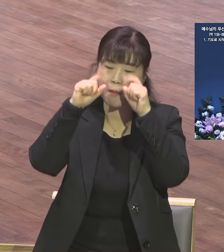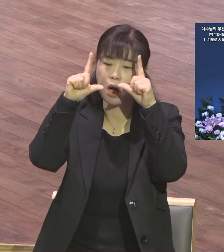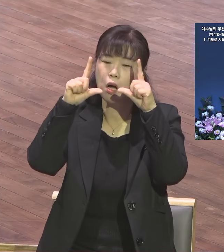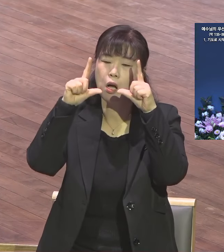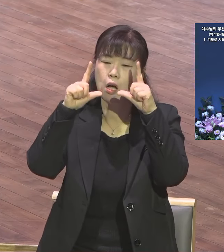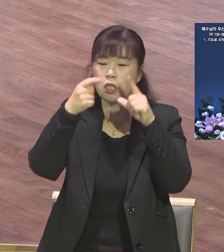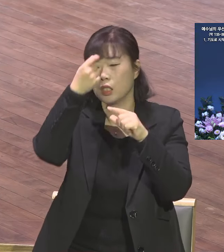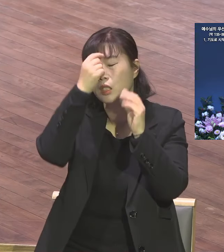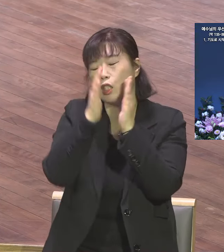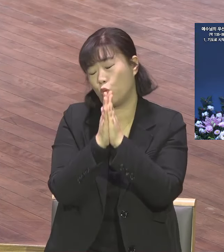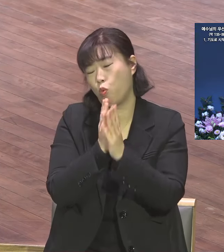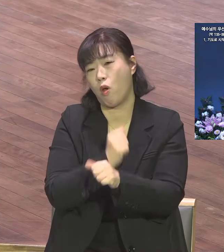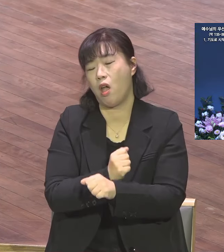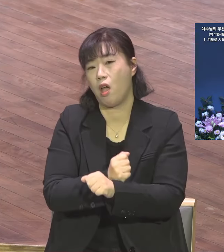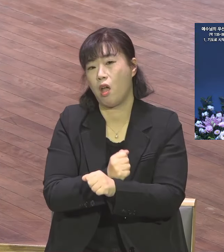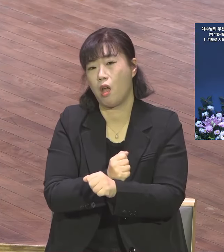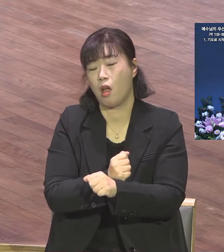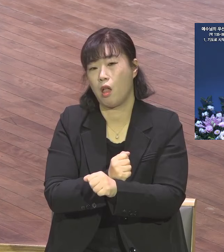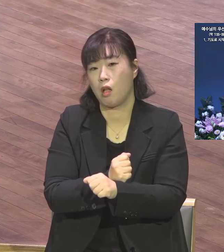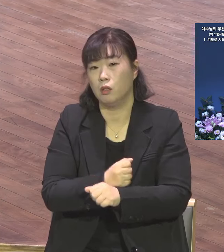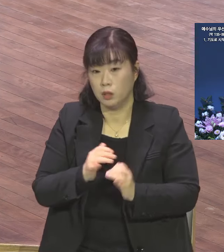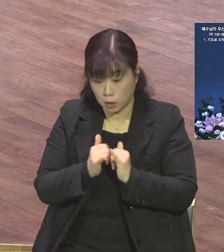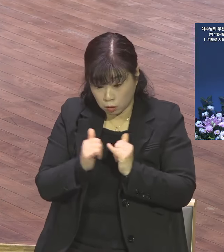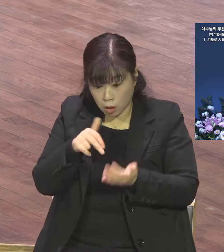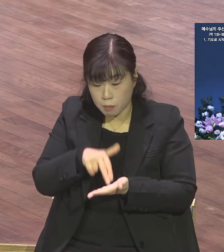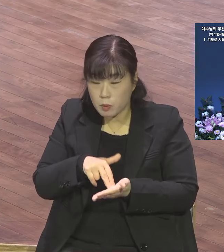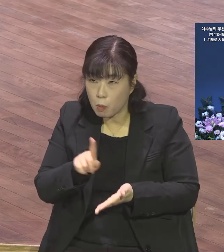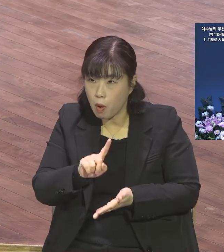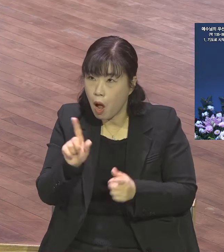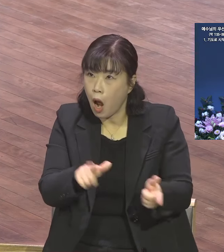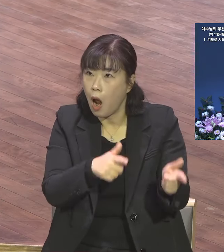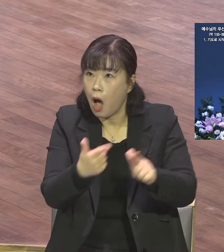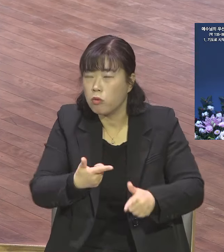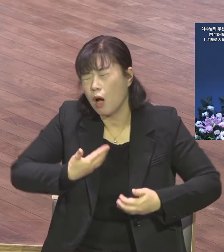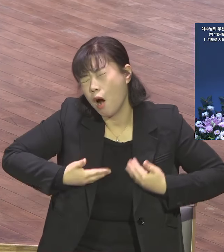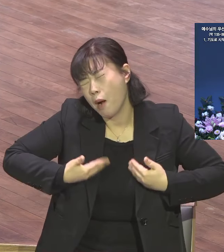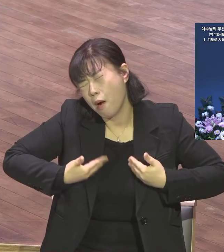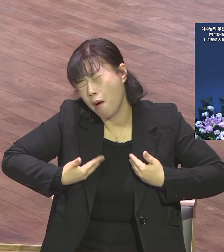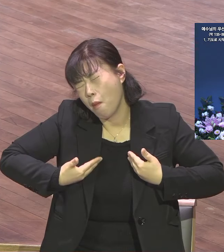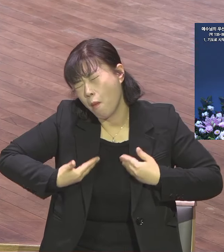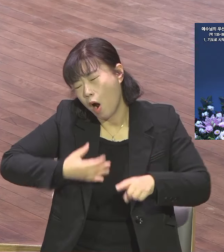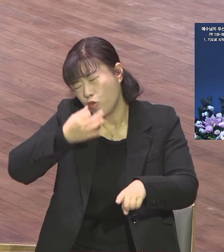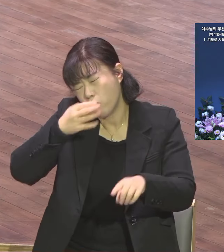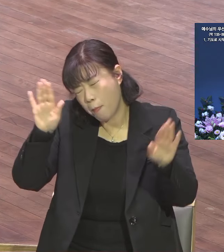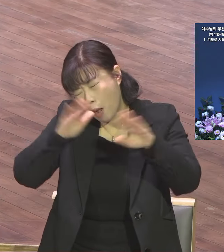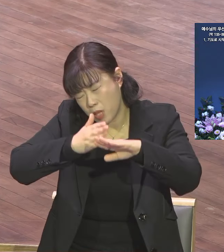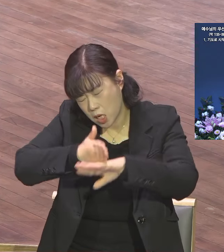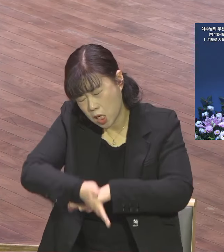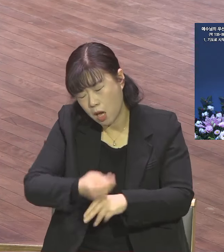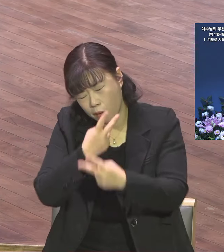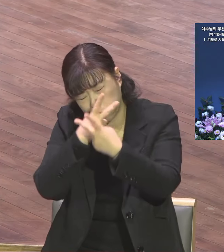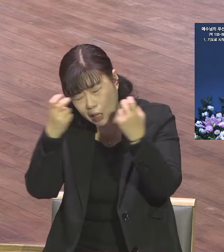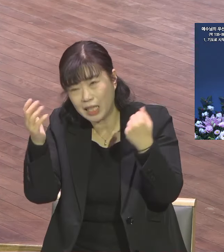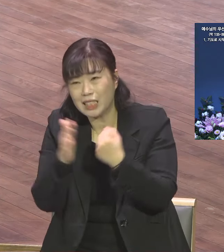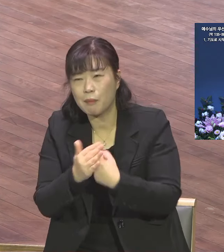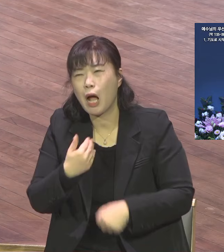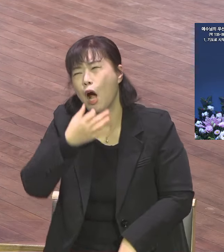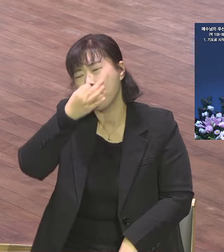늦게까지 했으니까. 그런데 주무시지도 않고 또 기도하러 예수님 기도하러